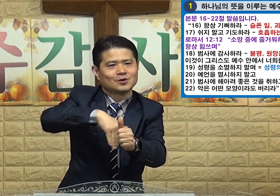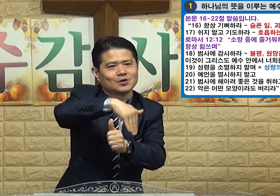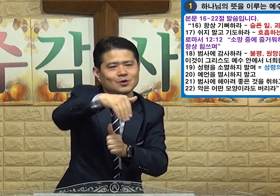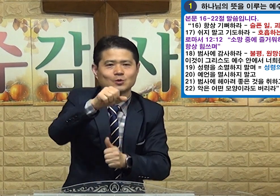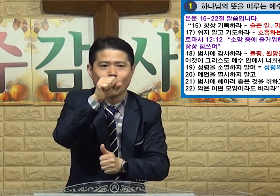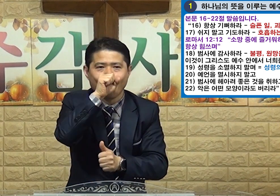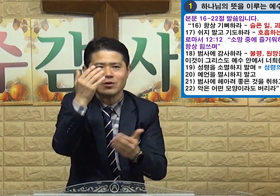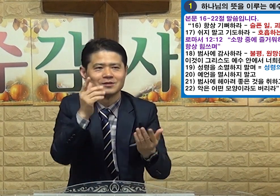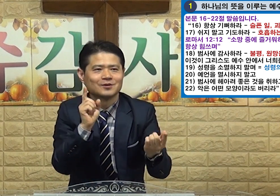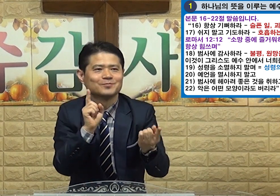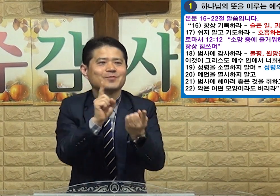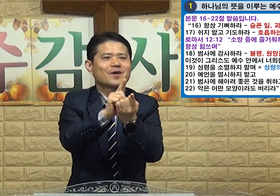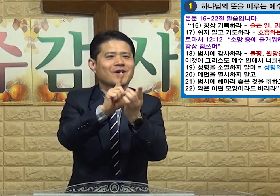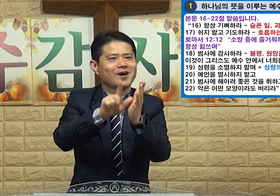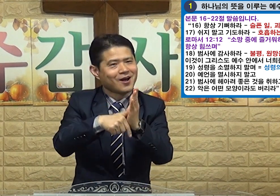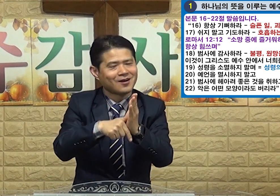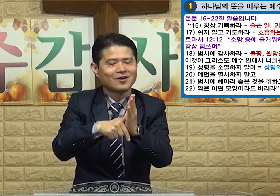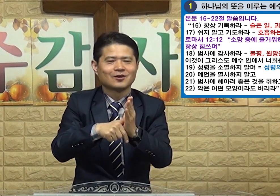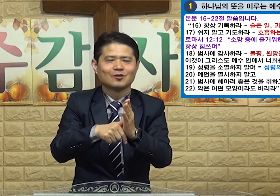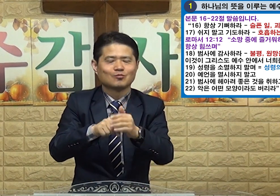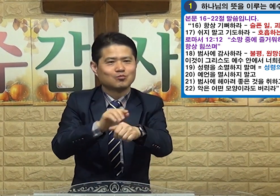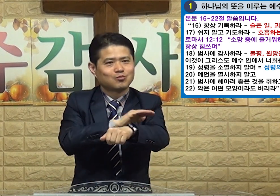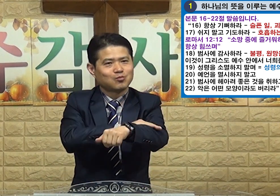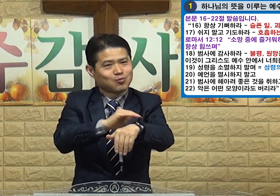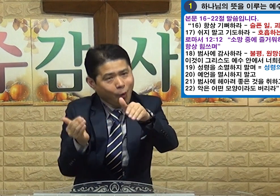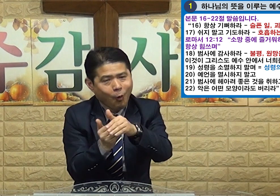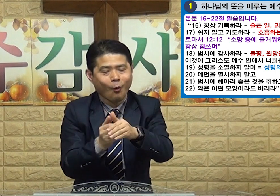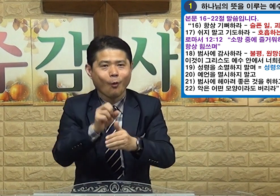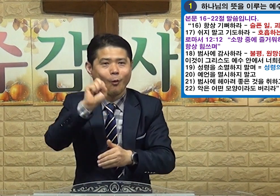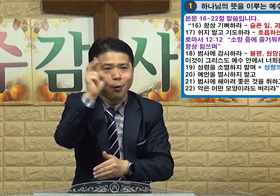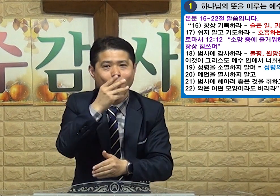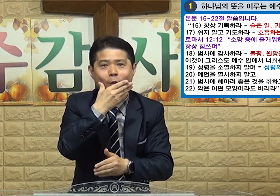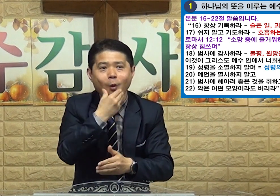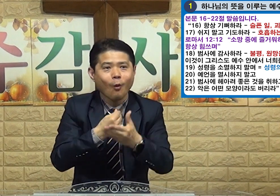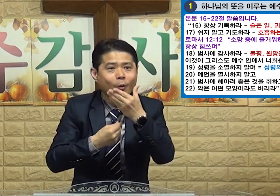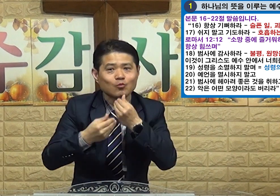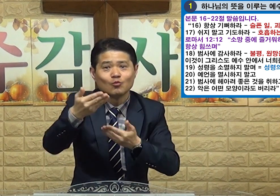날을 기리면서 우리가 아버지를 만날 것을 생각하며